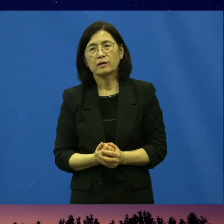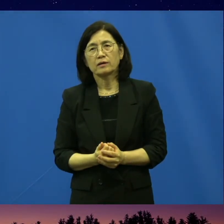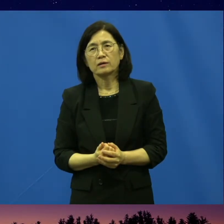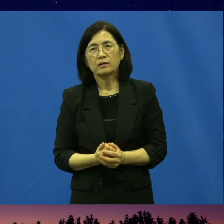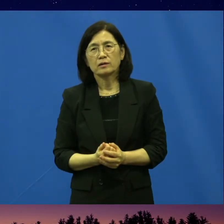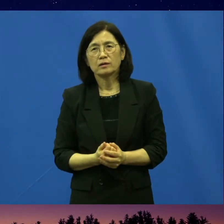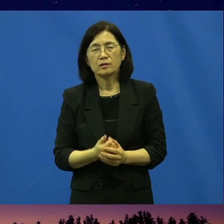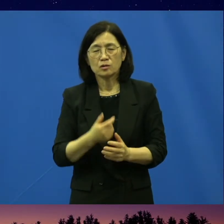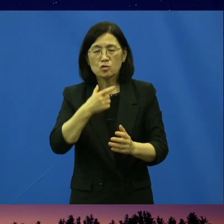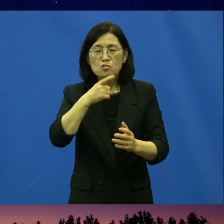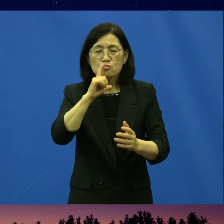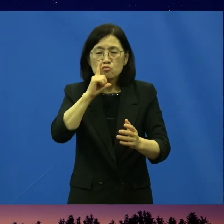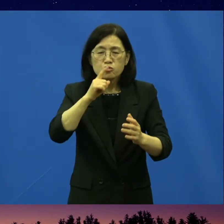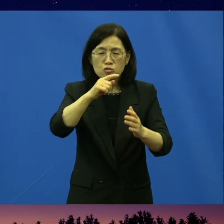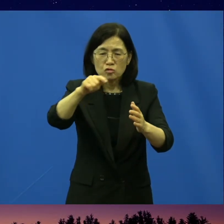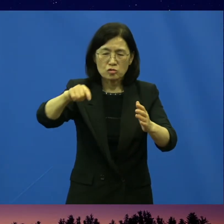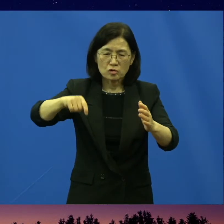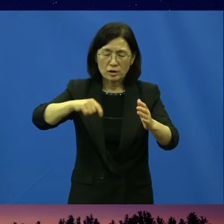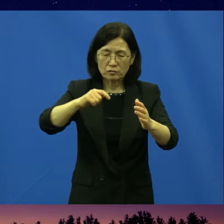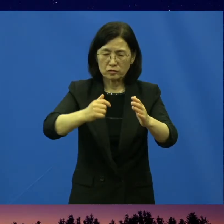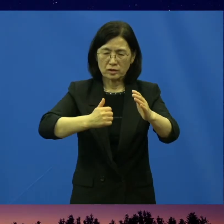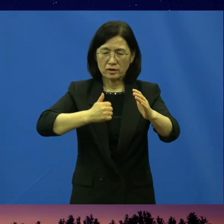물 가운데를 건널 때, 강을 건널 때,